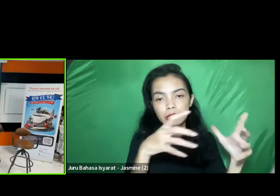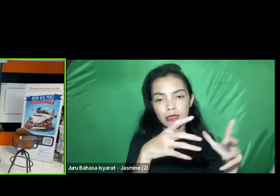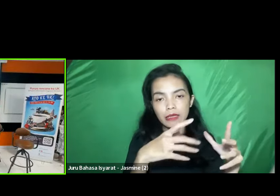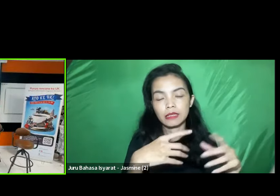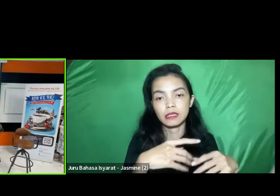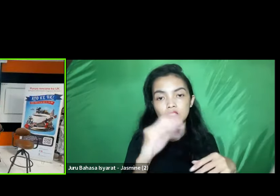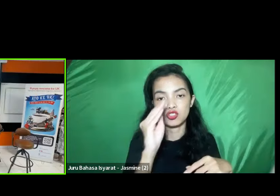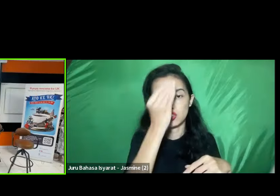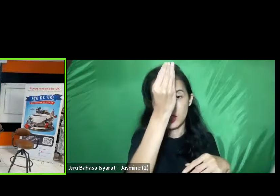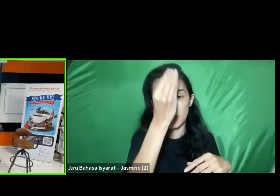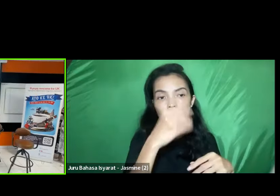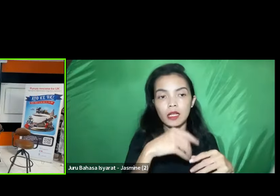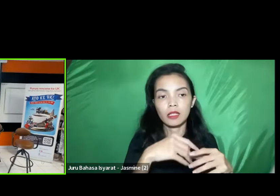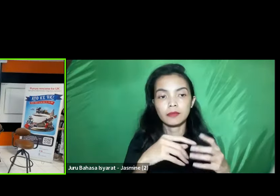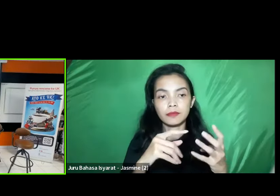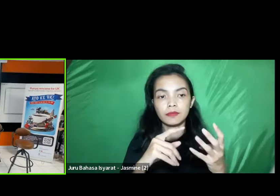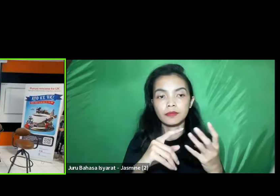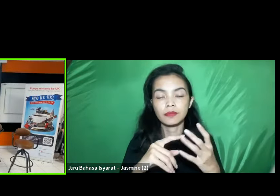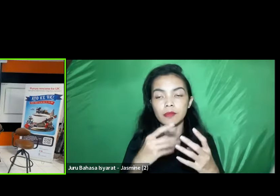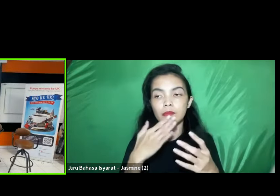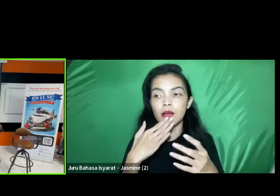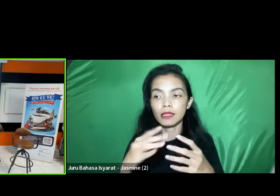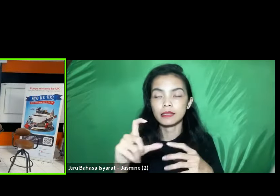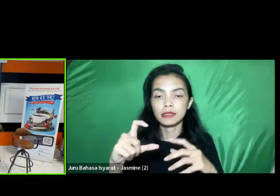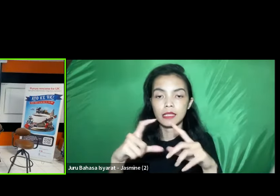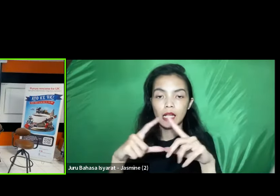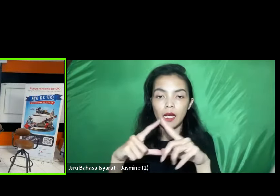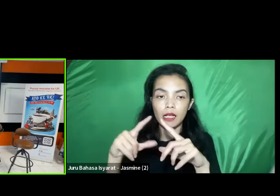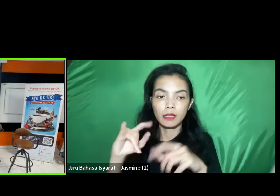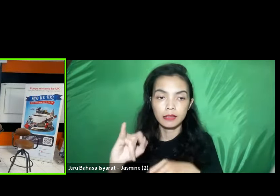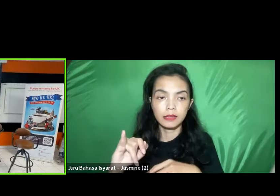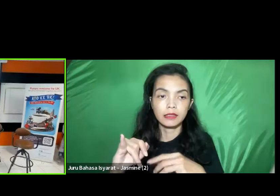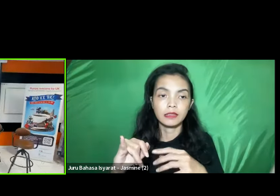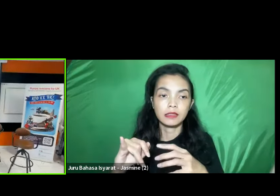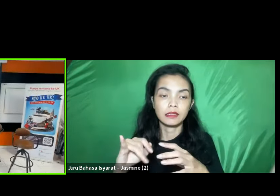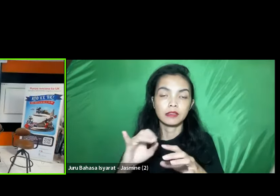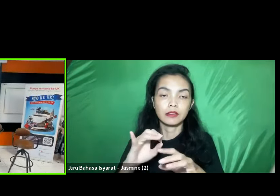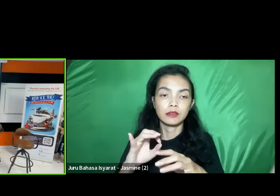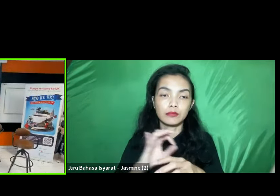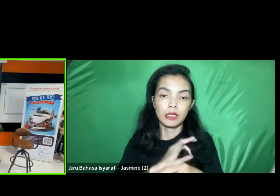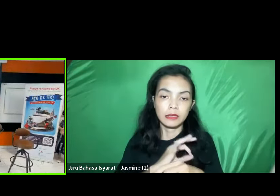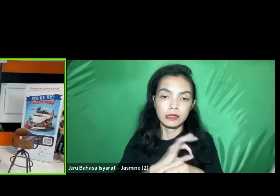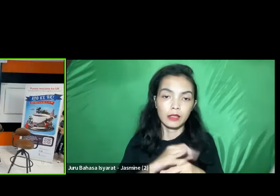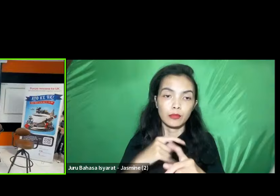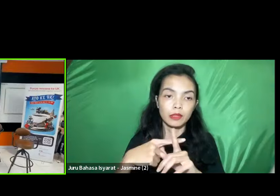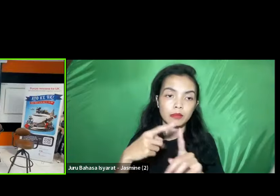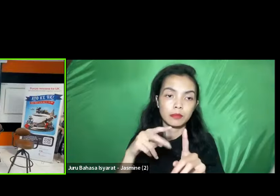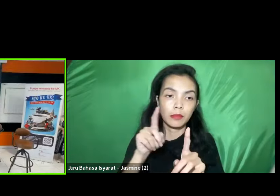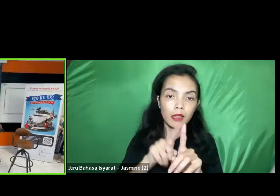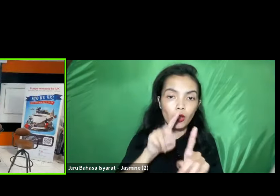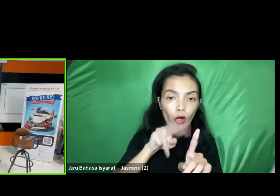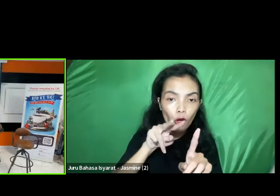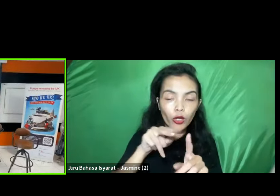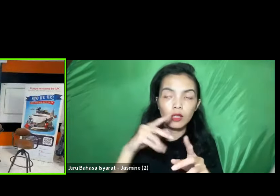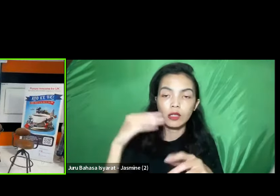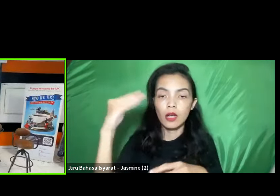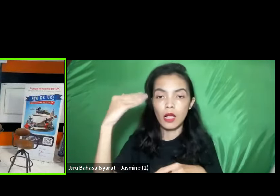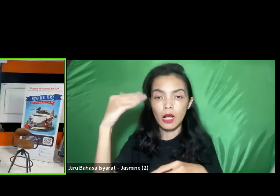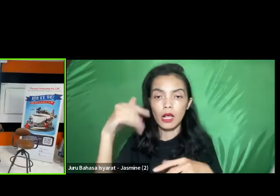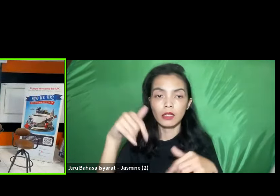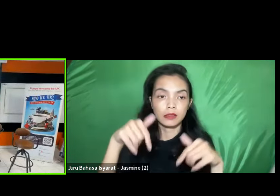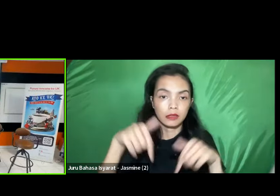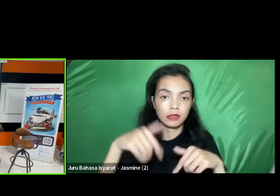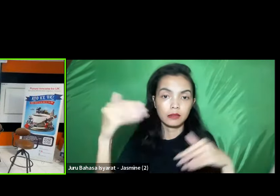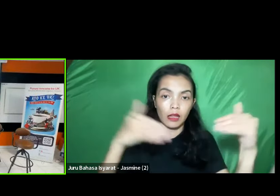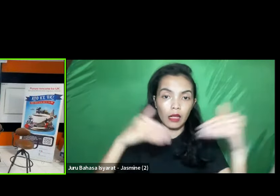Cai kepada ibu presiden dan juga Nik gitu dan untuk para mentor para kakak-kakak yang ada di zoom maupun e online maupun